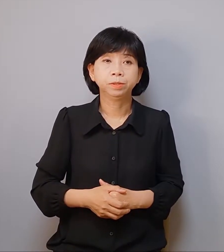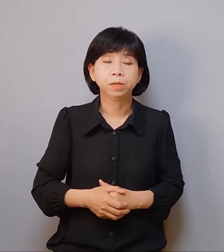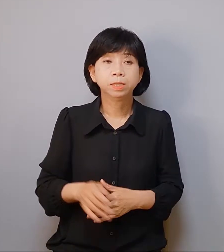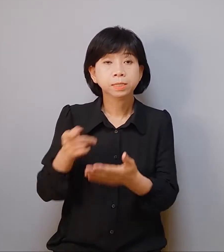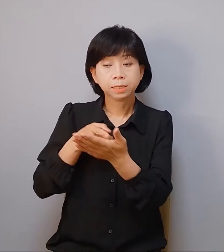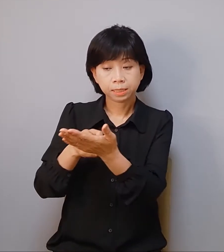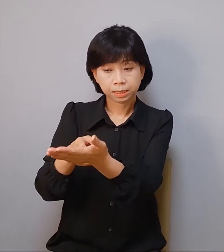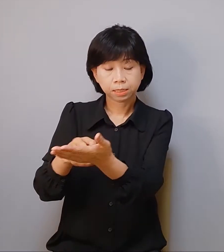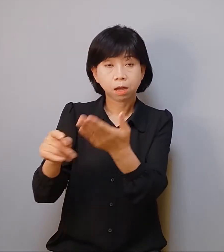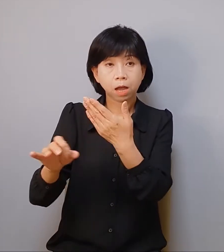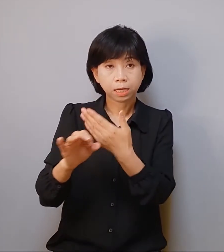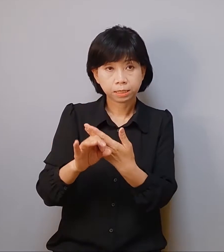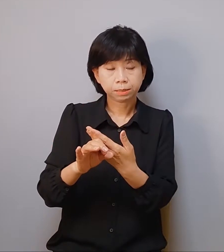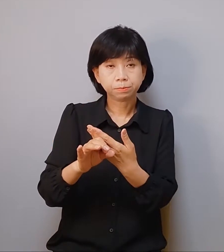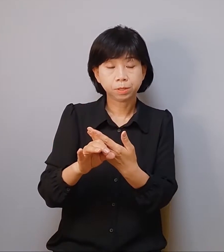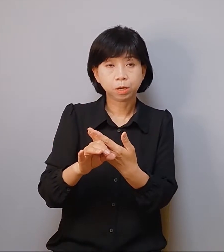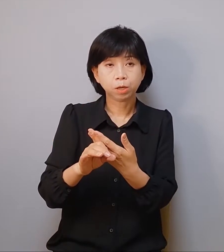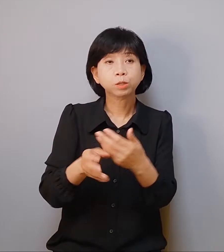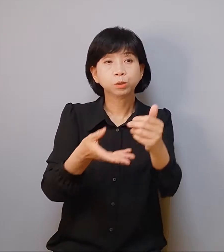단톡방에 초대해드립니다.